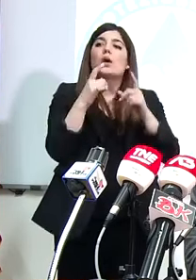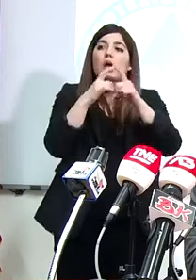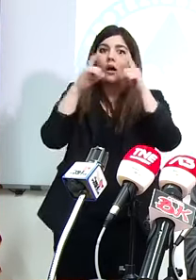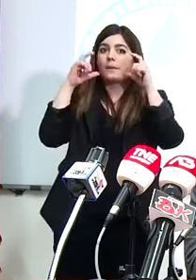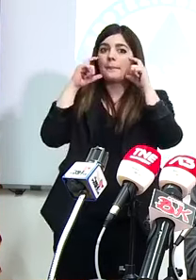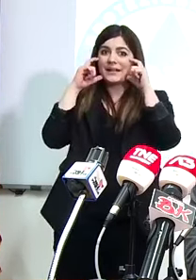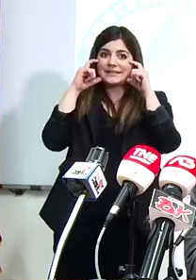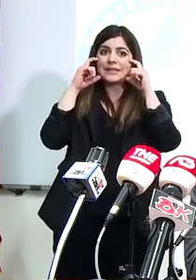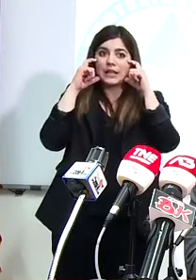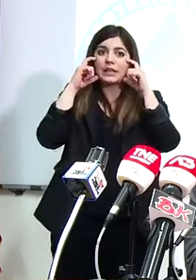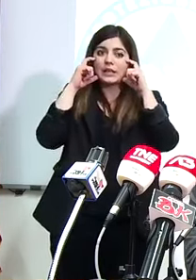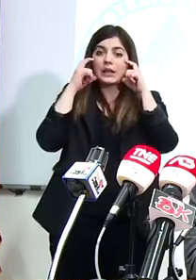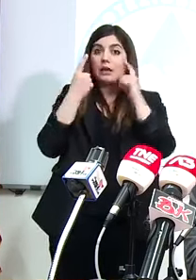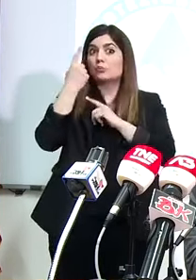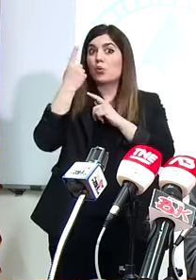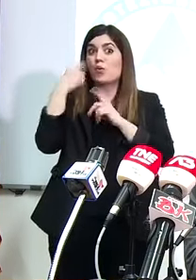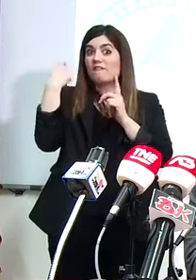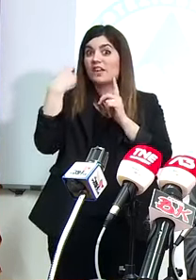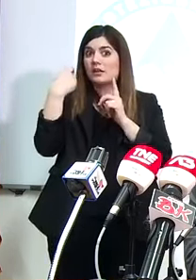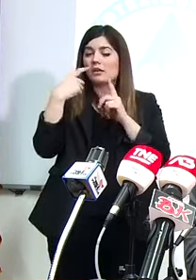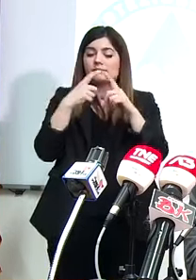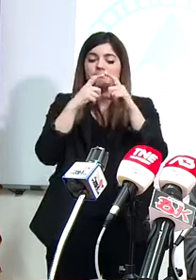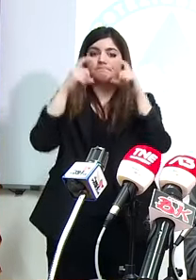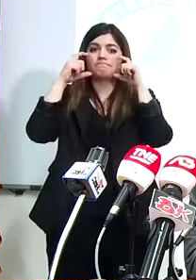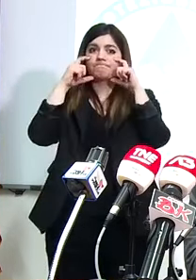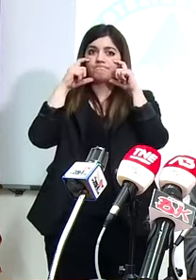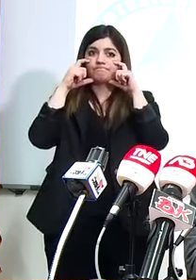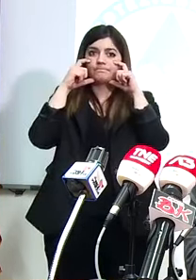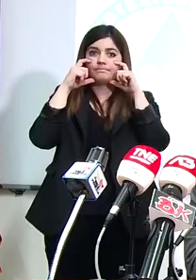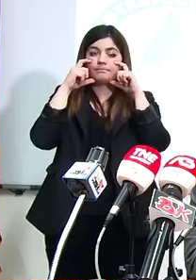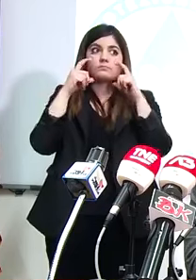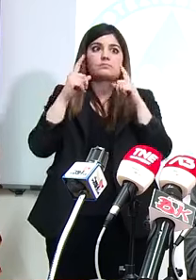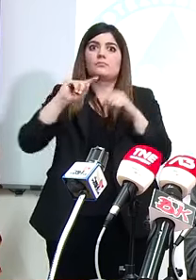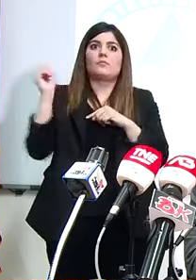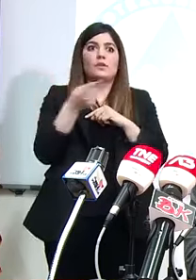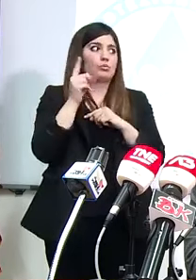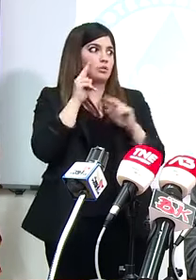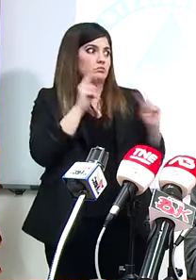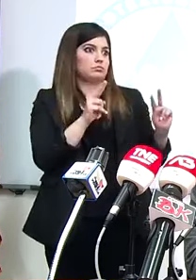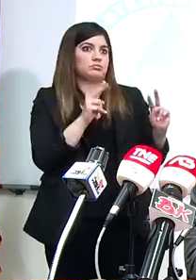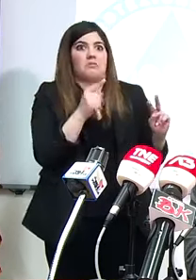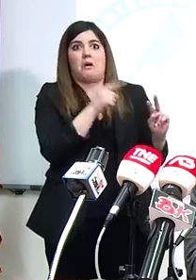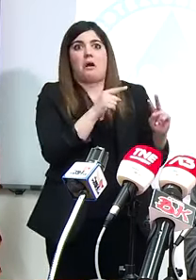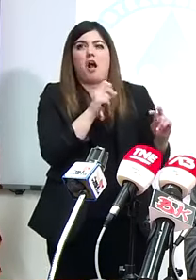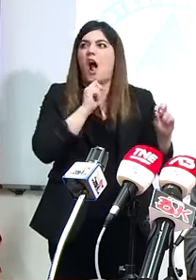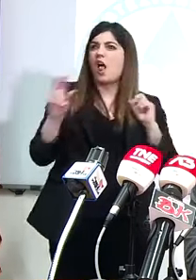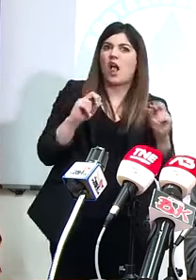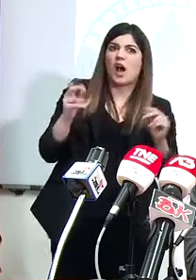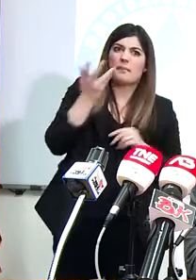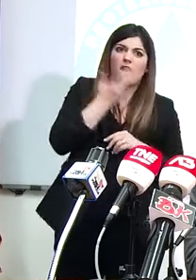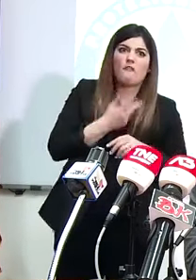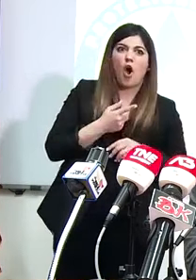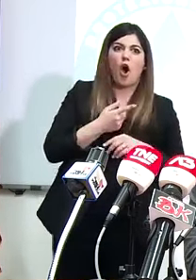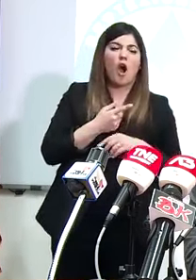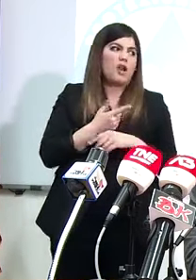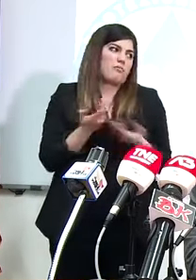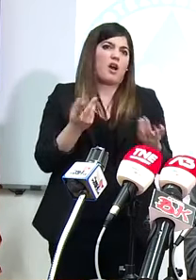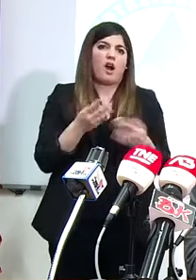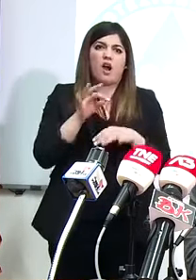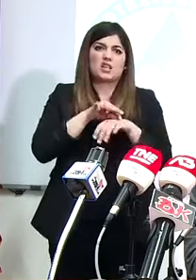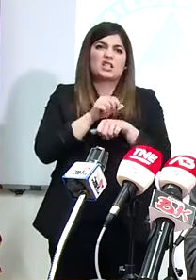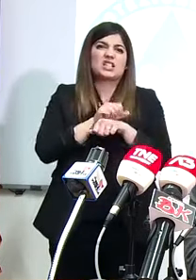e allora venne fuori il tema del procurato allarme l'allarmismo è una sindrome simil influenzale